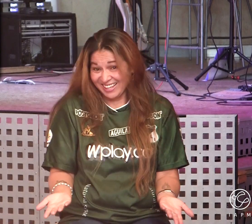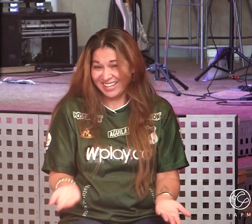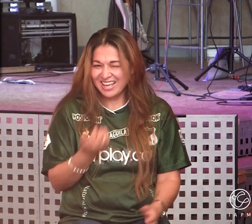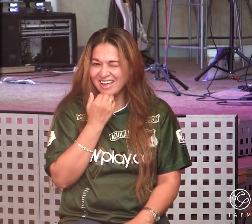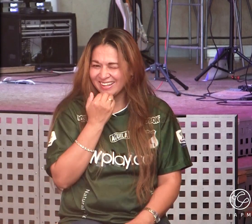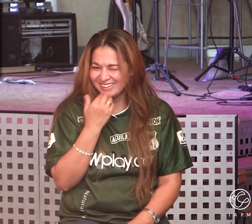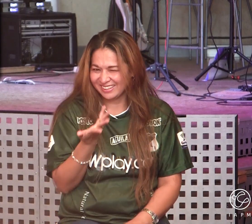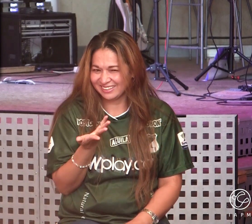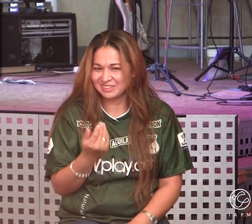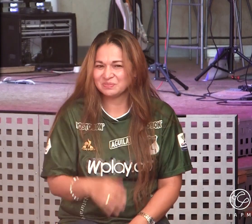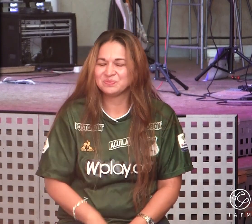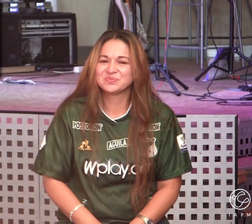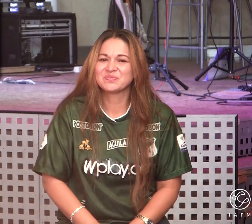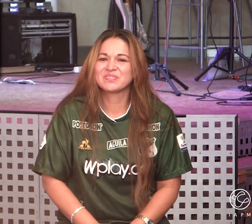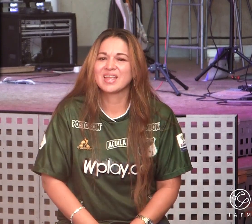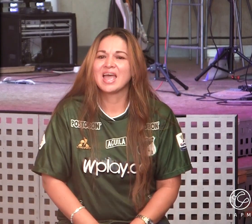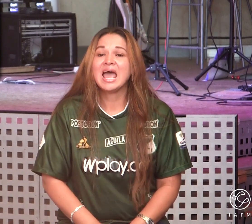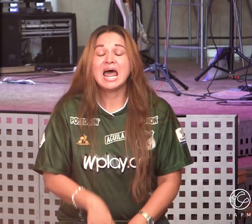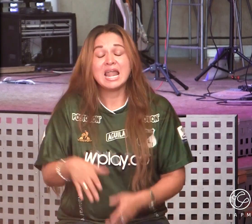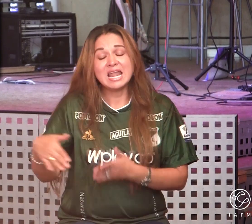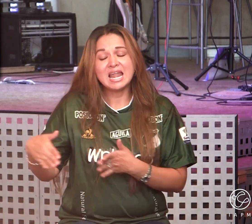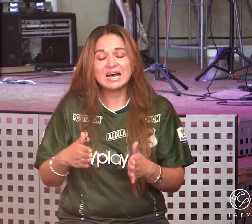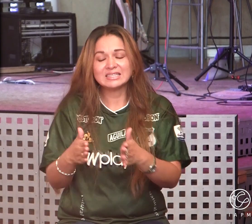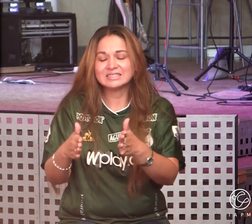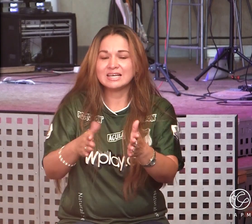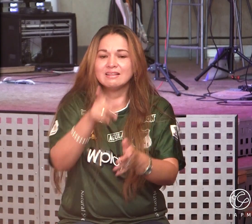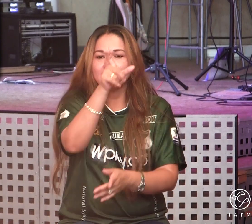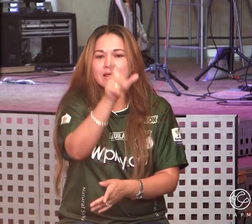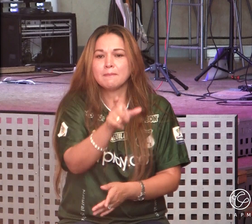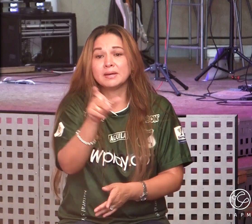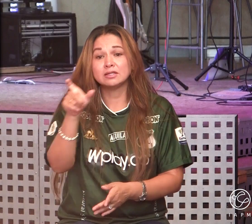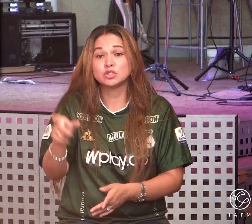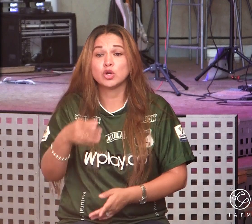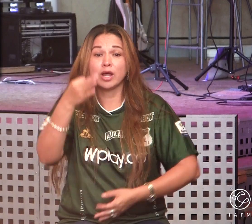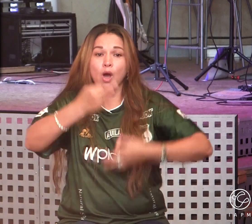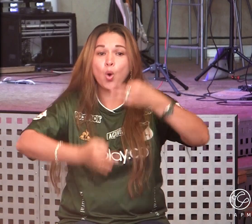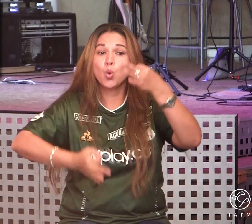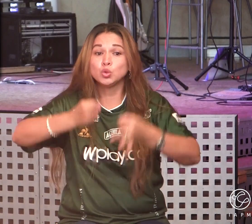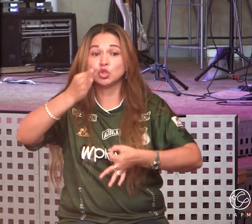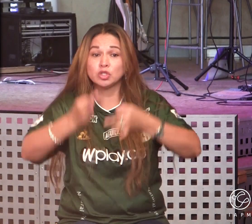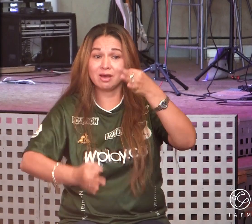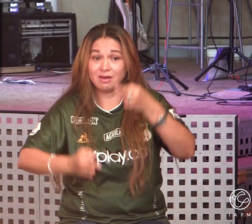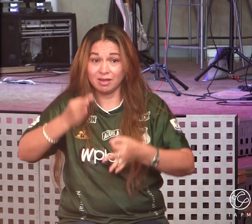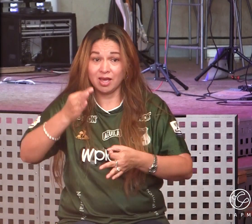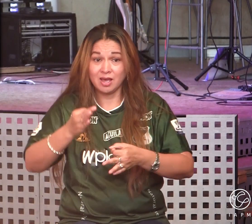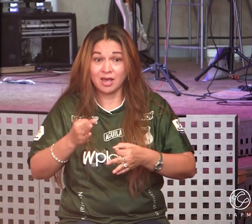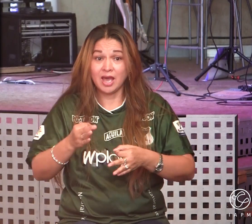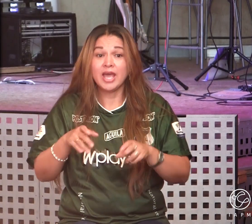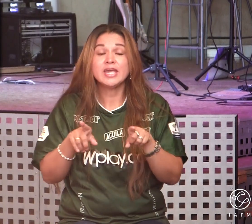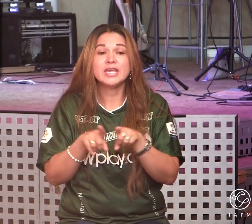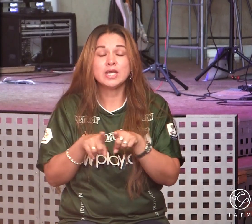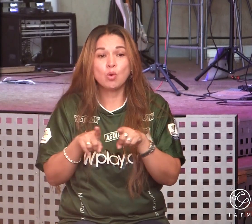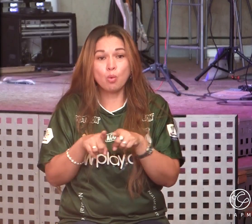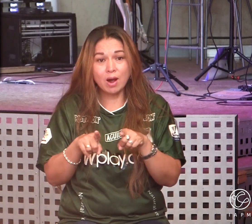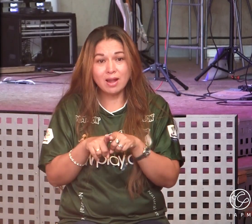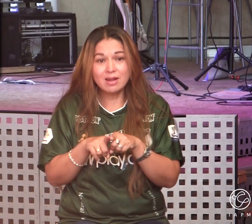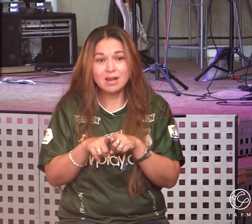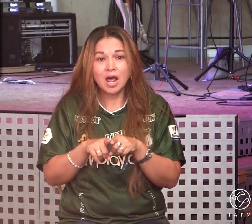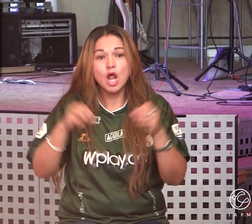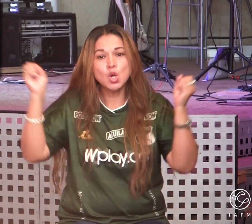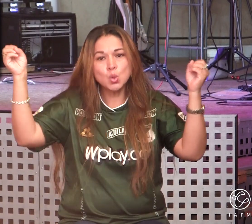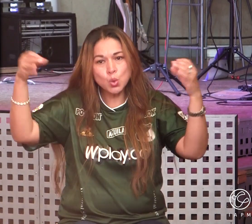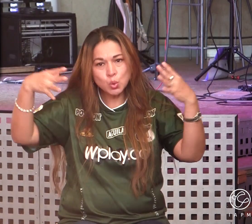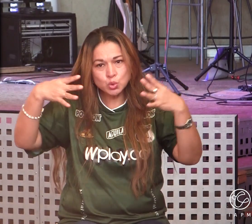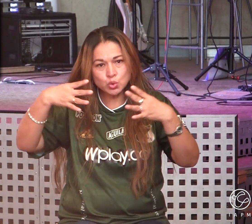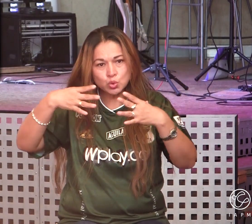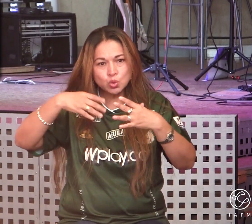como la luz de la aurora que va en aumento hasta que el día es perfecto. La idea de Dios clara fue, esto es lo que yo entiendo